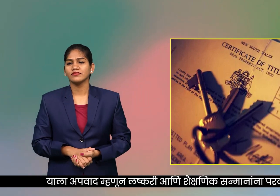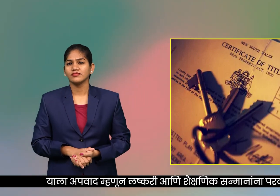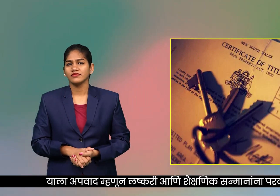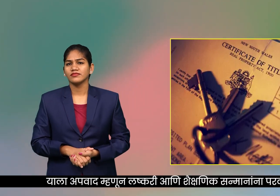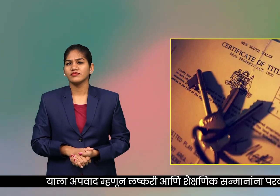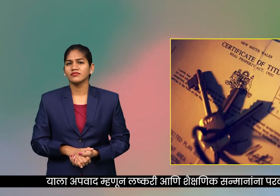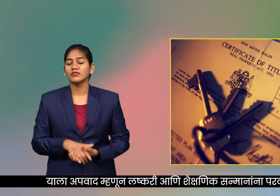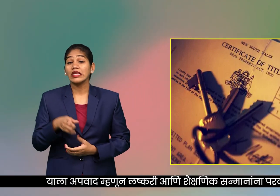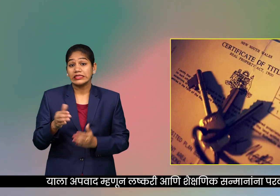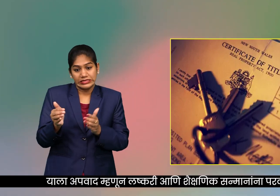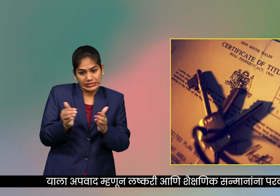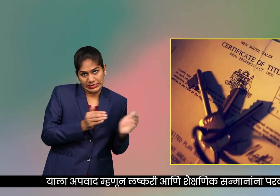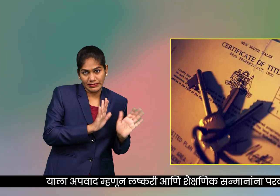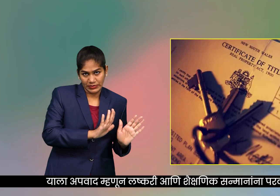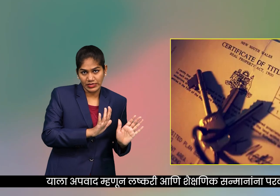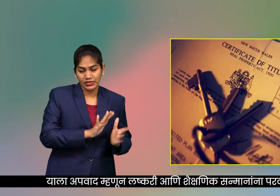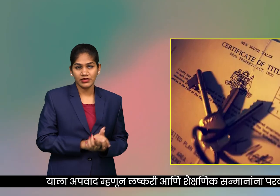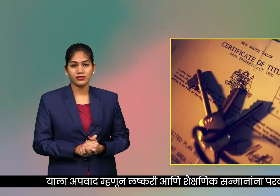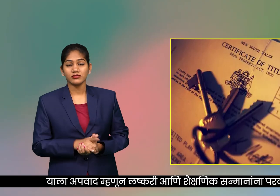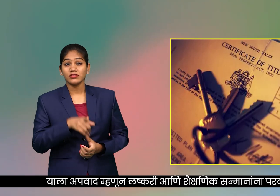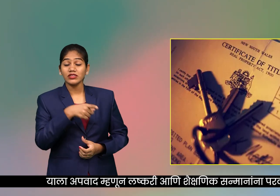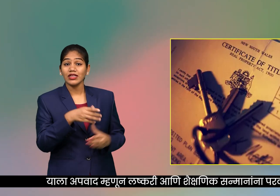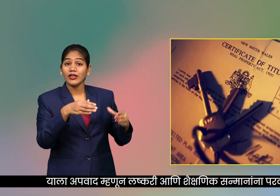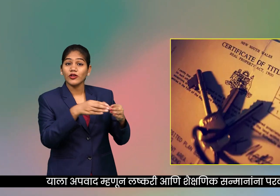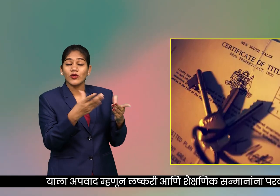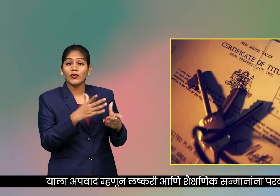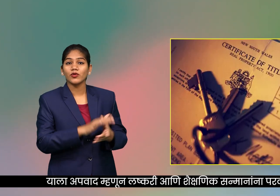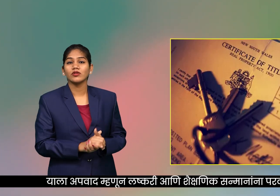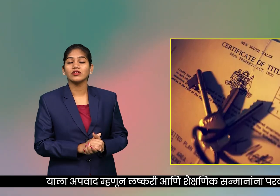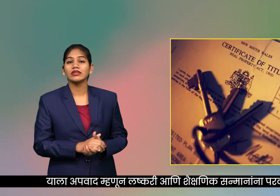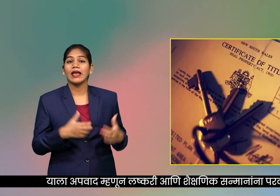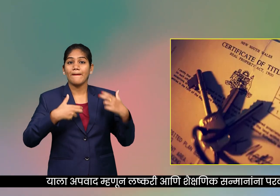याला अपवाद म्हणून लष्करी आणि शैक्षणिक सन्मानांना परवानगी आहे,